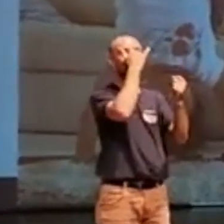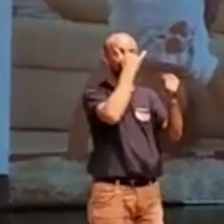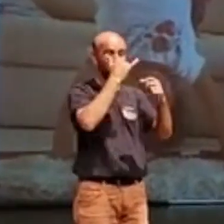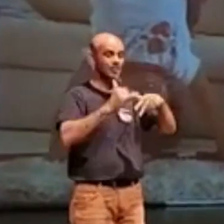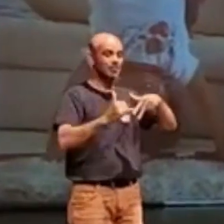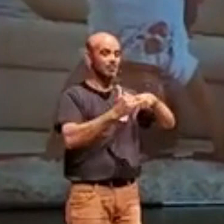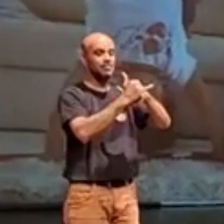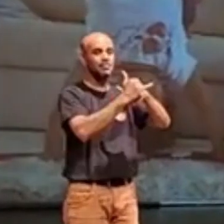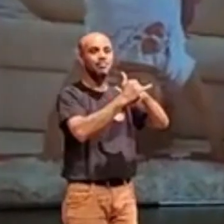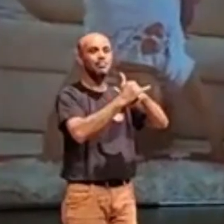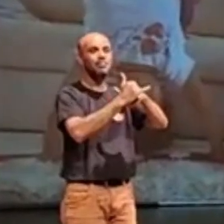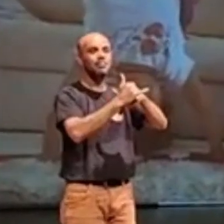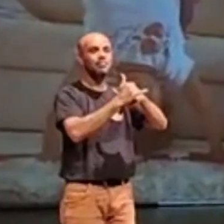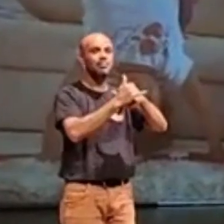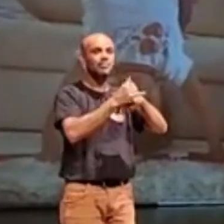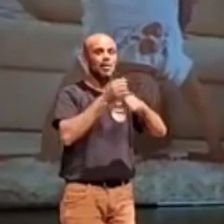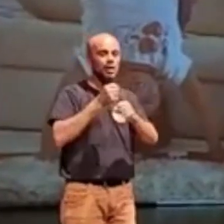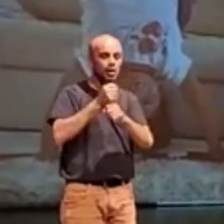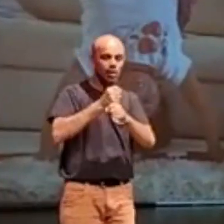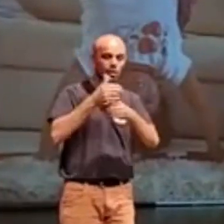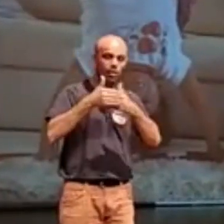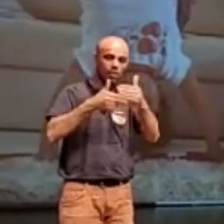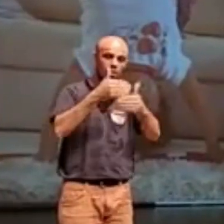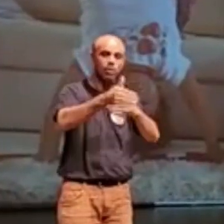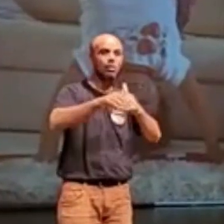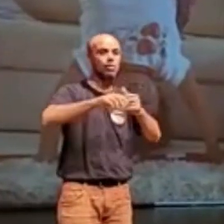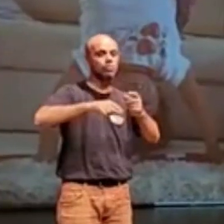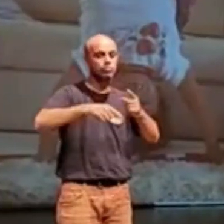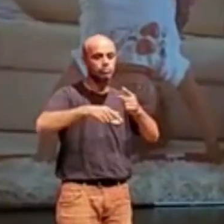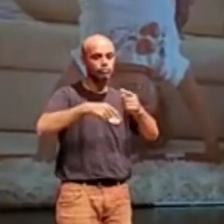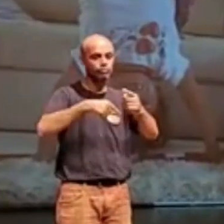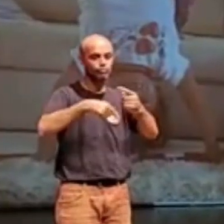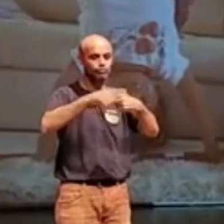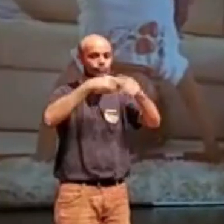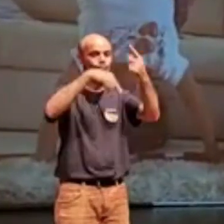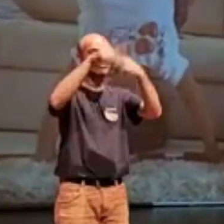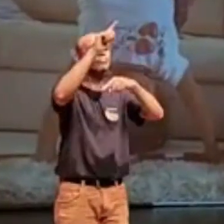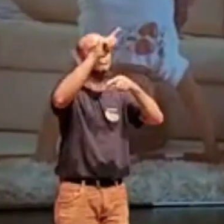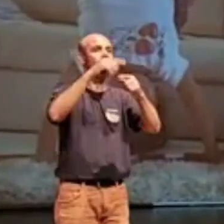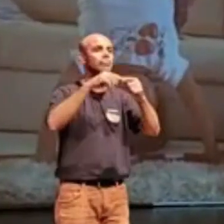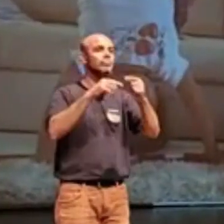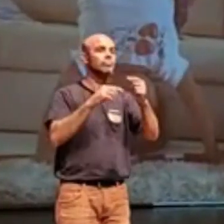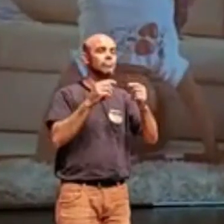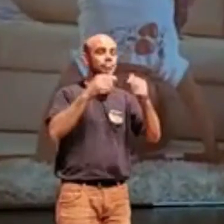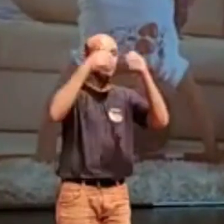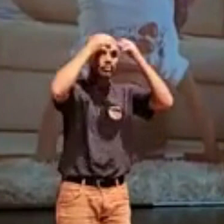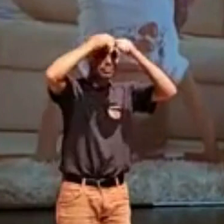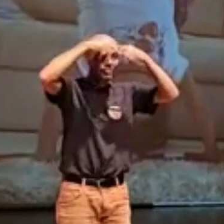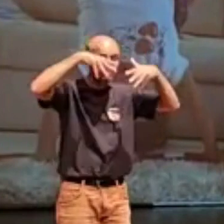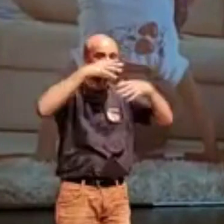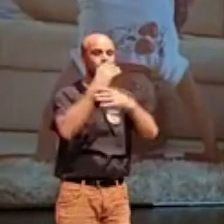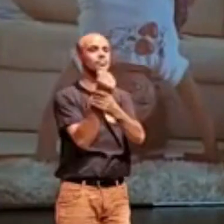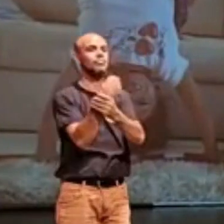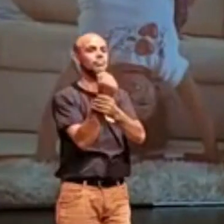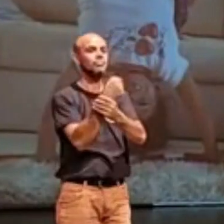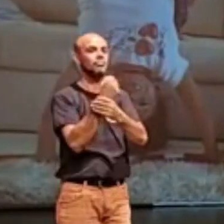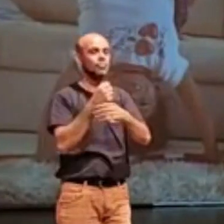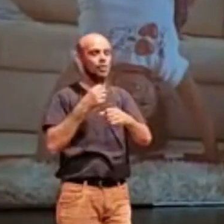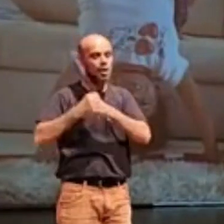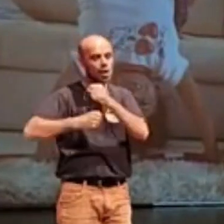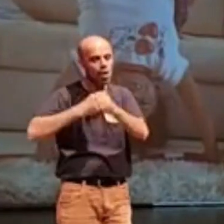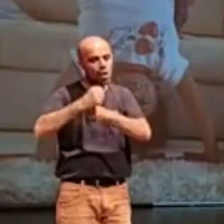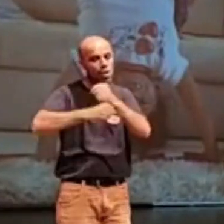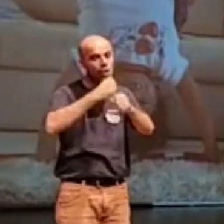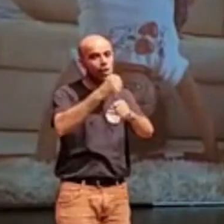evoluíram. Ao longo dos anos, como o professor falou, que ao final aqui eu vou falar um pouco da monitorização neurofisiológica, mas ao longo dos anos nós trouxemos